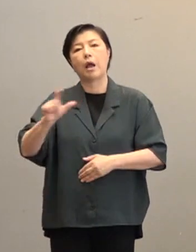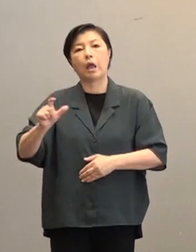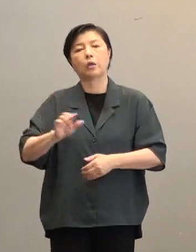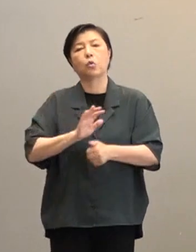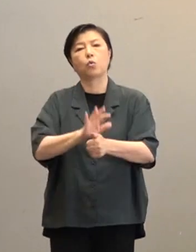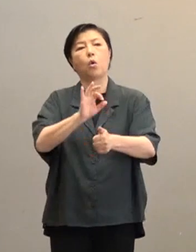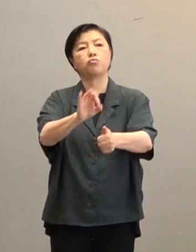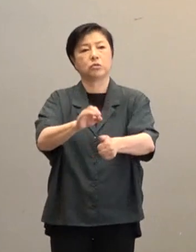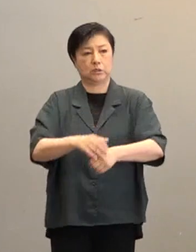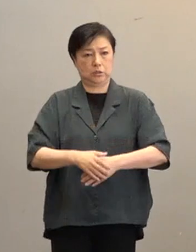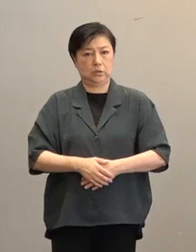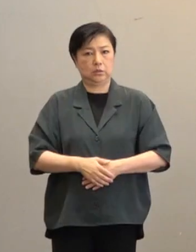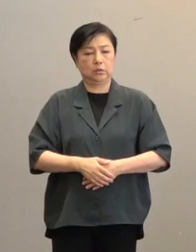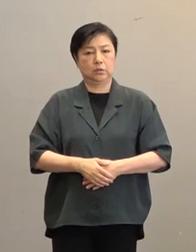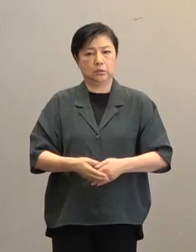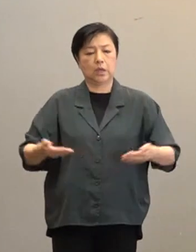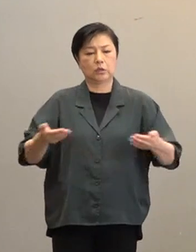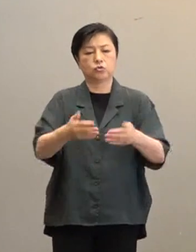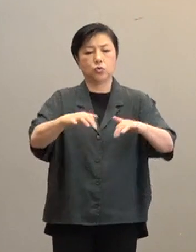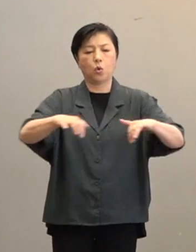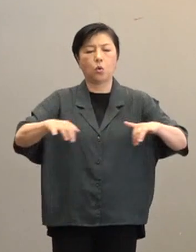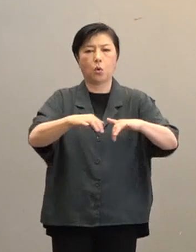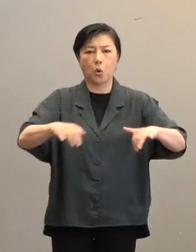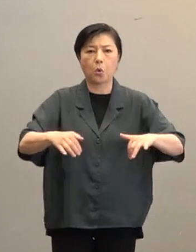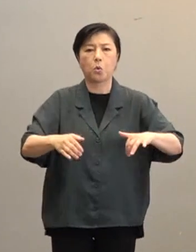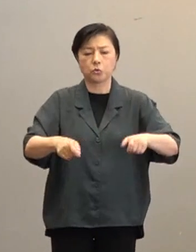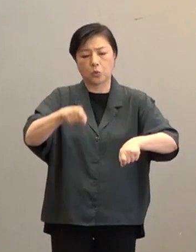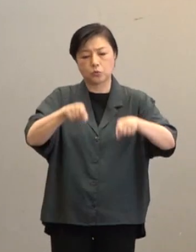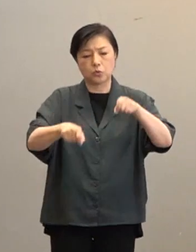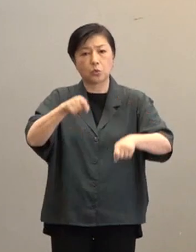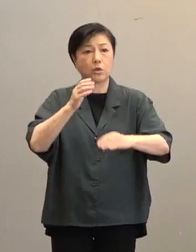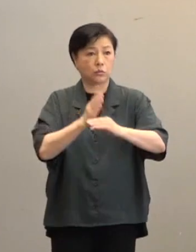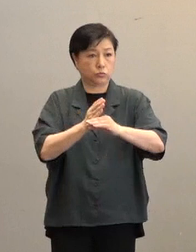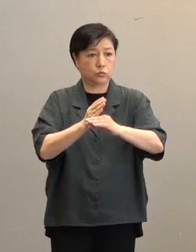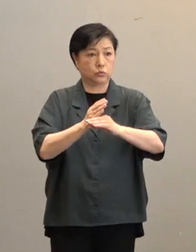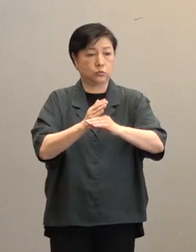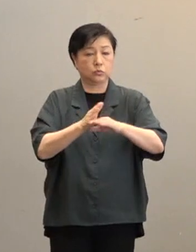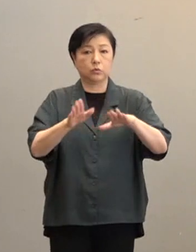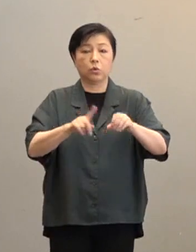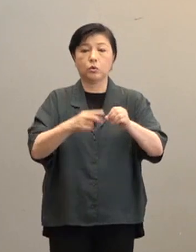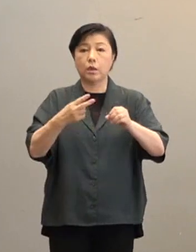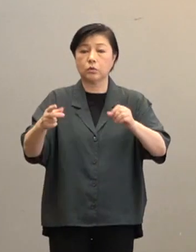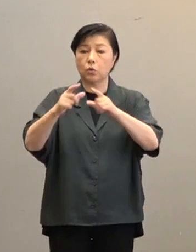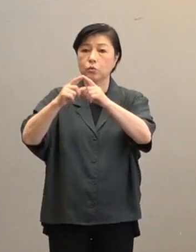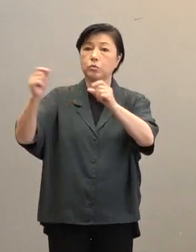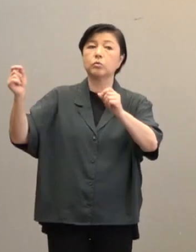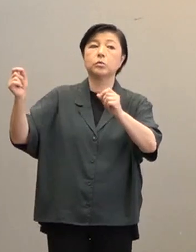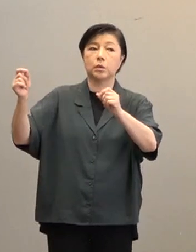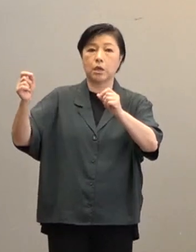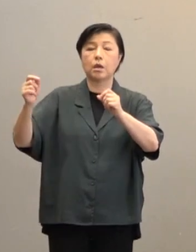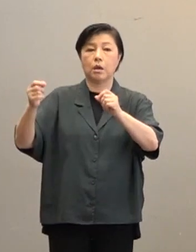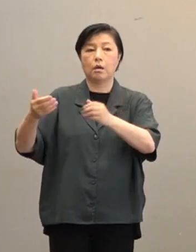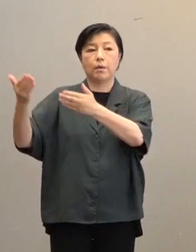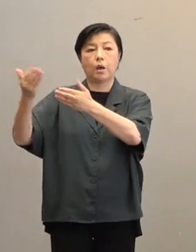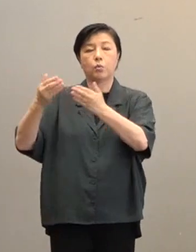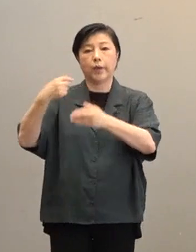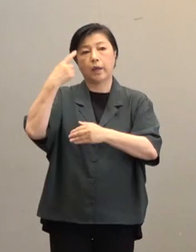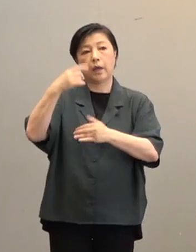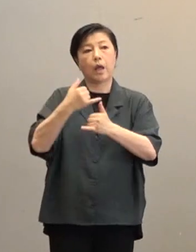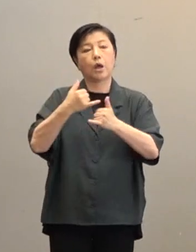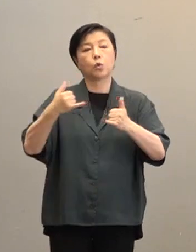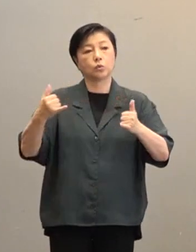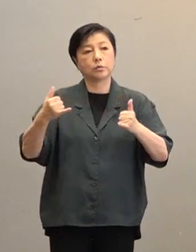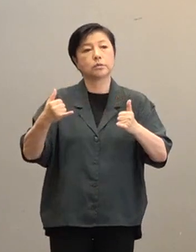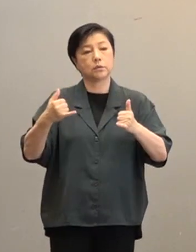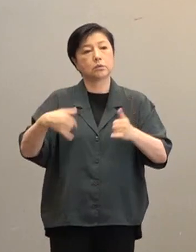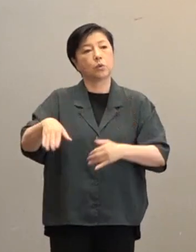今需要と供給の調整を図っているところだと思います。で、今年度国は訪日外国人客と子ども食堂を